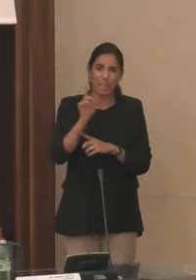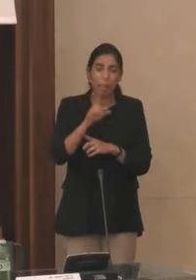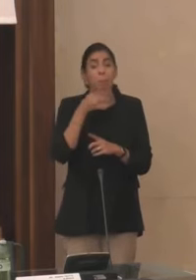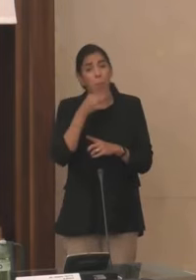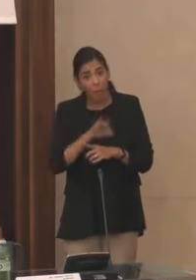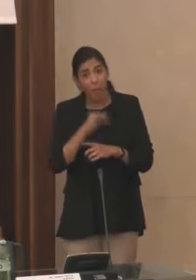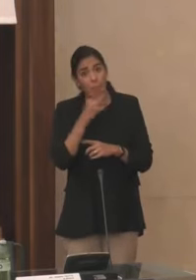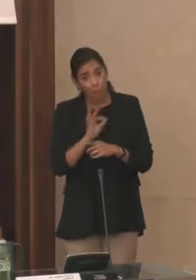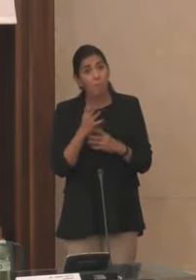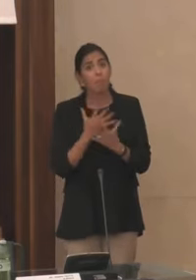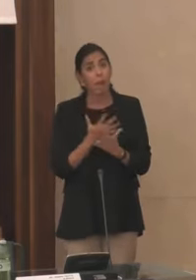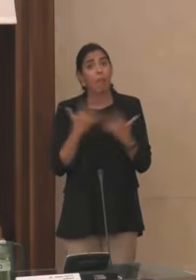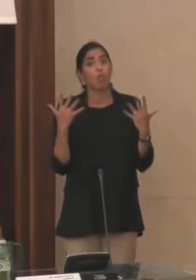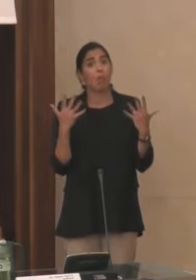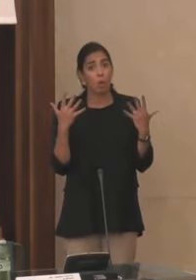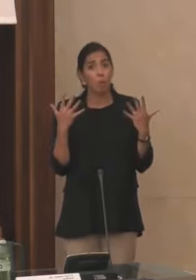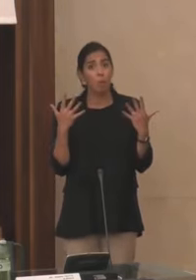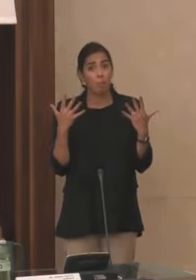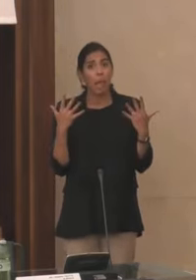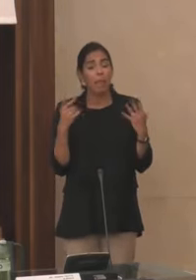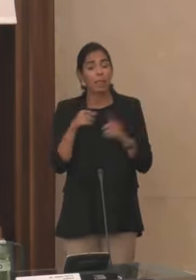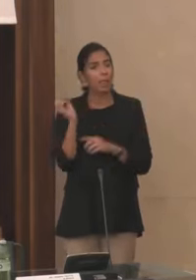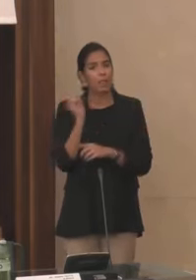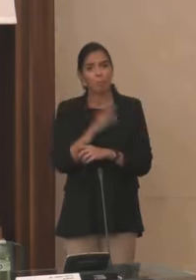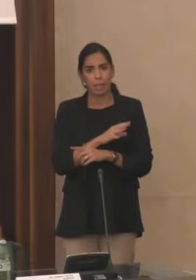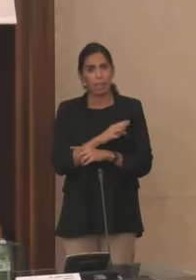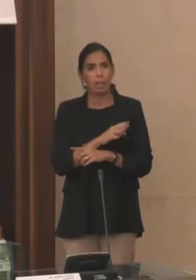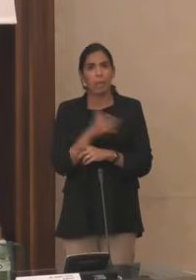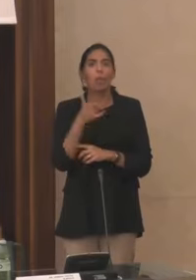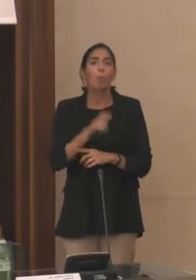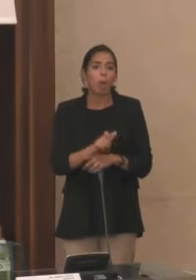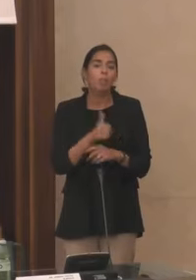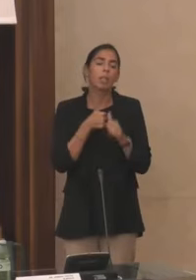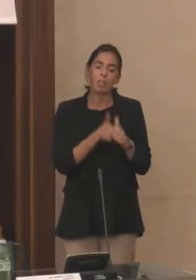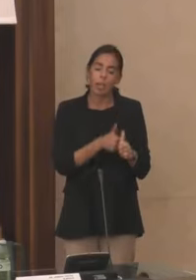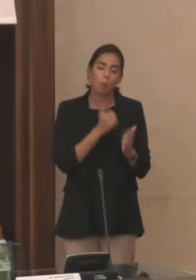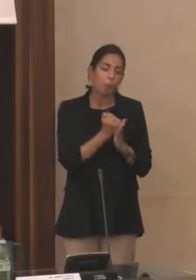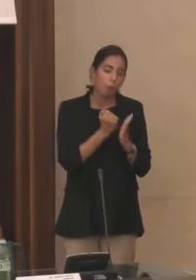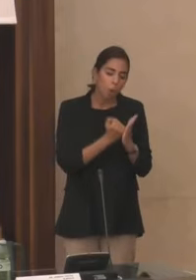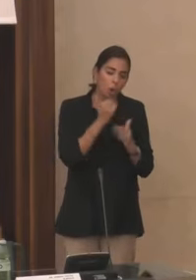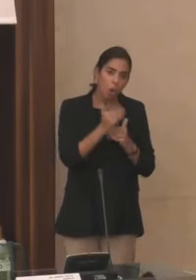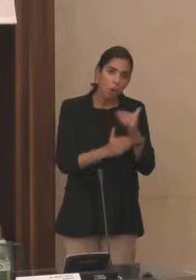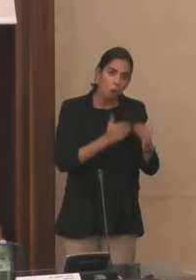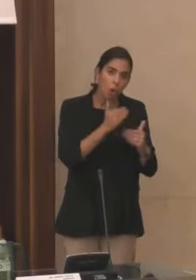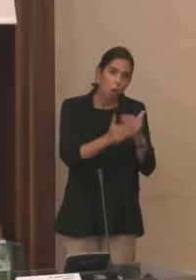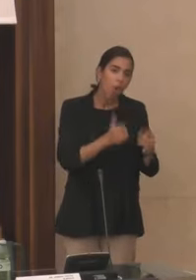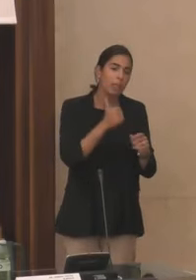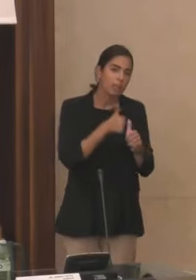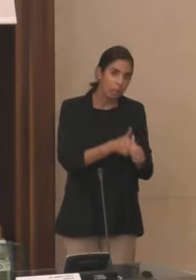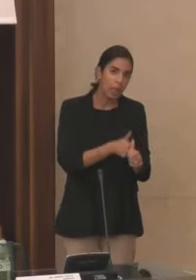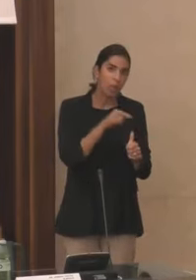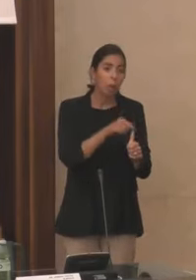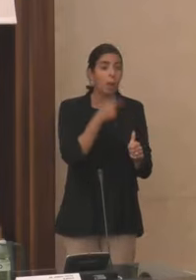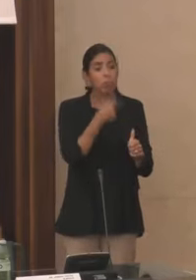molte volte, soprattutto in ambienti strutturati, dimenticata, perché c'è il protocollo e il protocollo va sopra ogni tipo